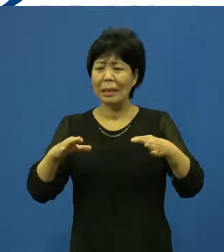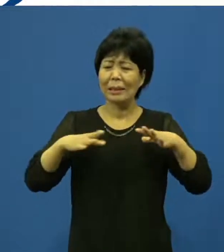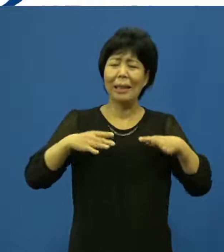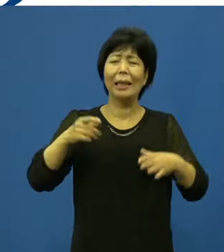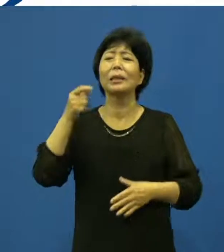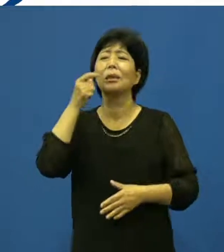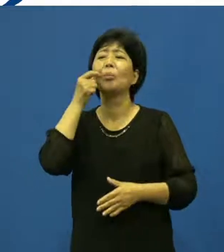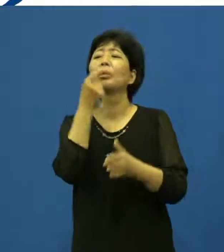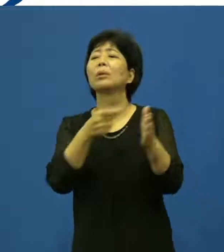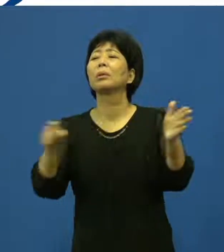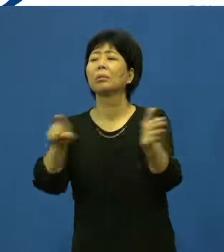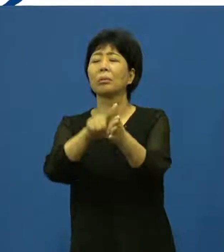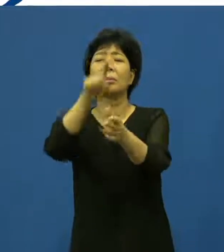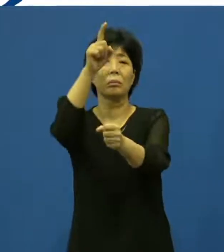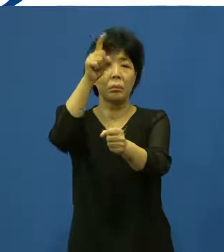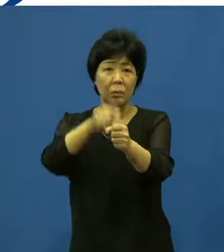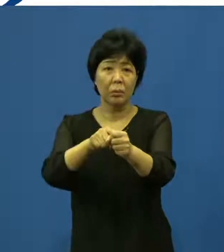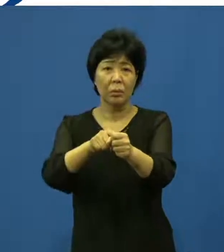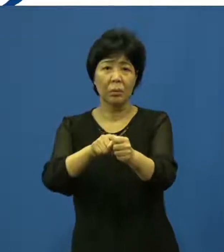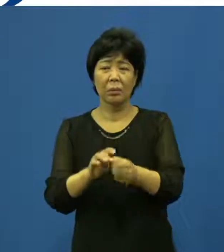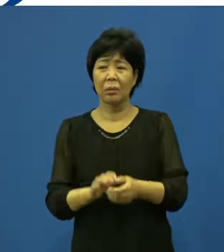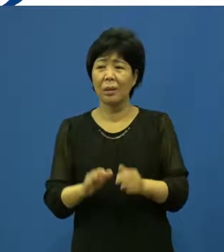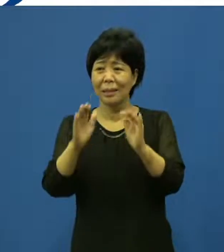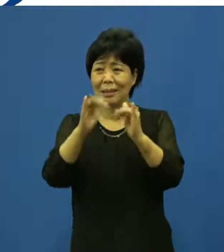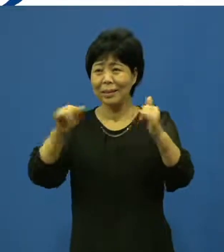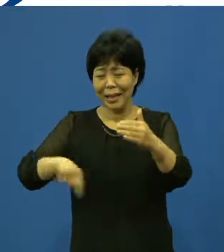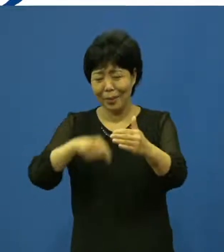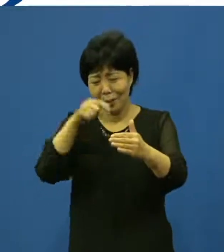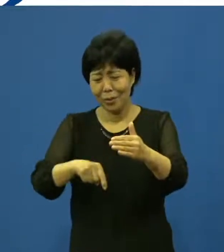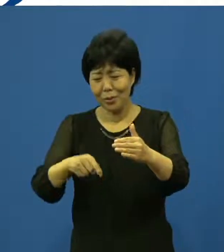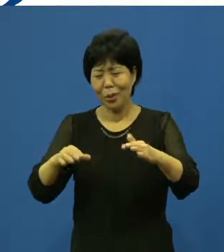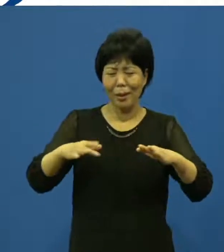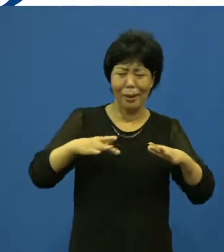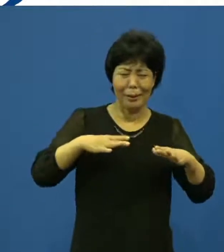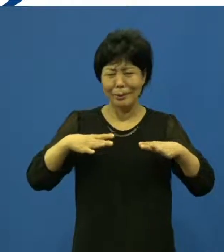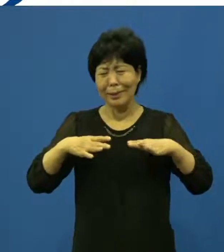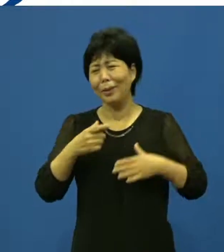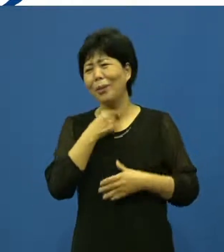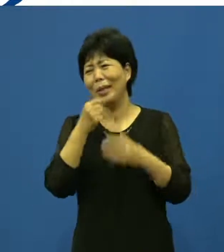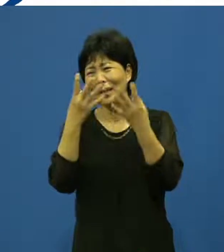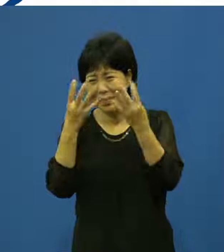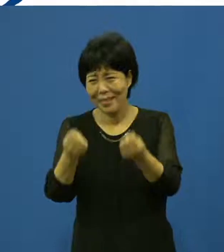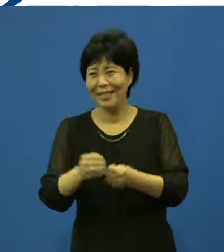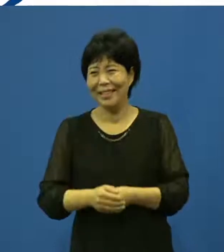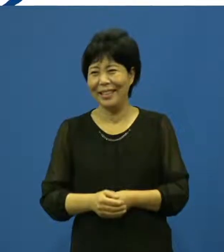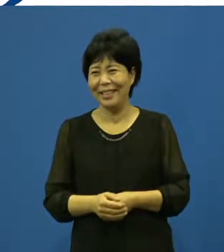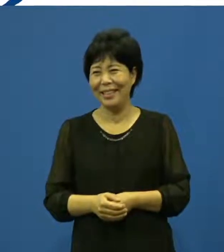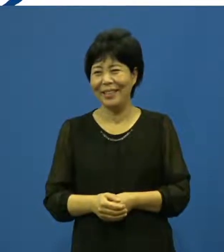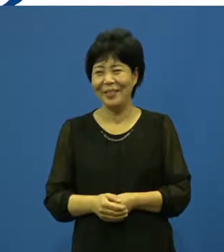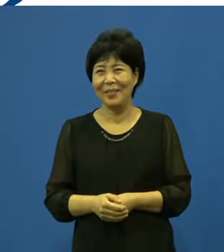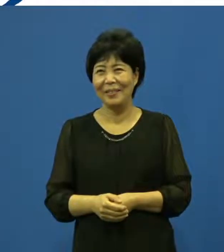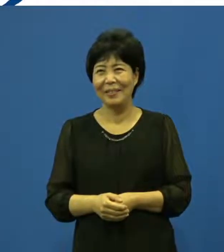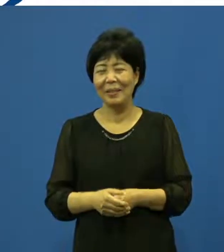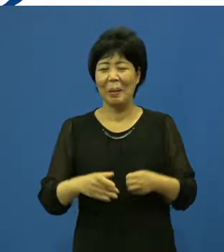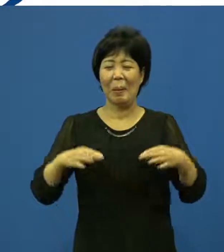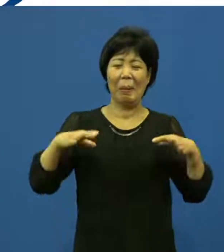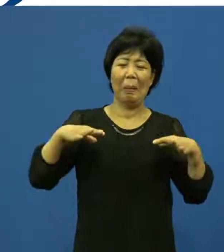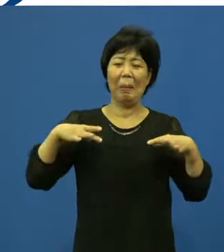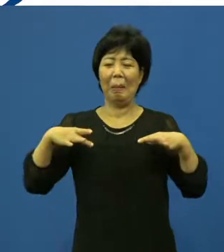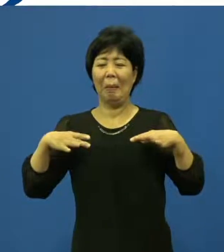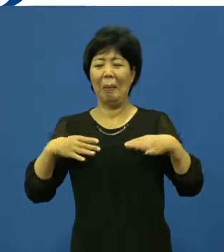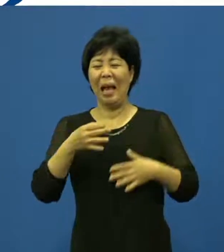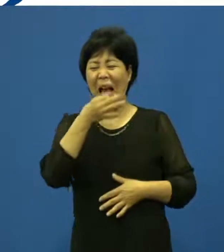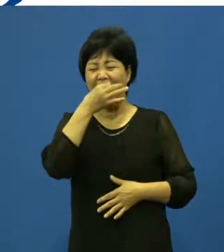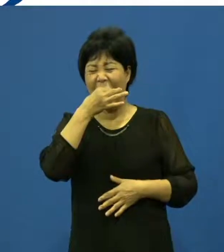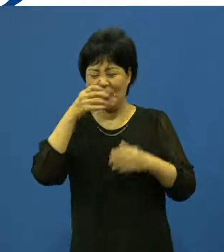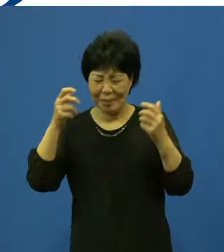이런 걸 끼워 넣었어요? 자랑하려고 하는 우리의 욕망이 있다는 거예요. 조금만 뭘 하면 자랑하려고 하는 욕망이